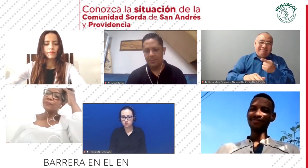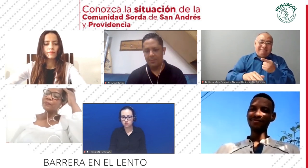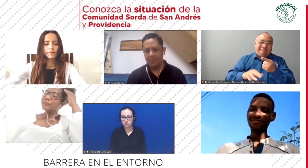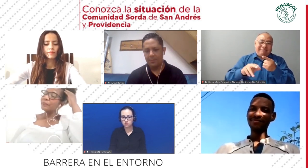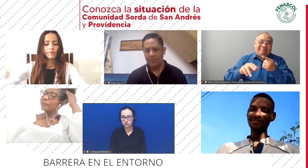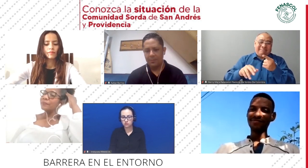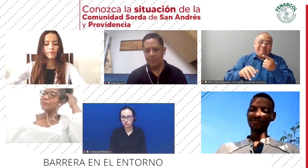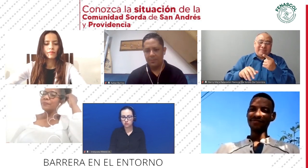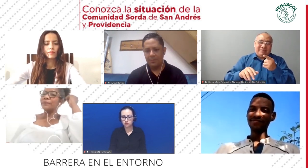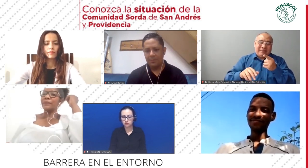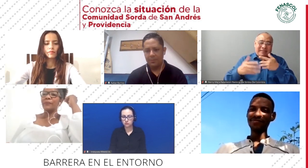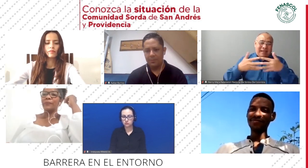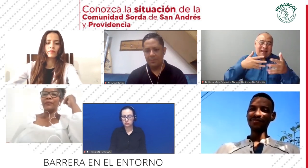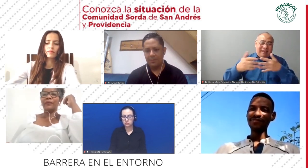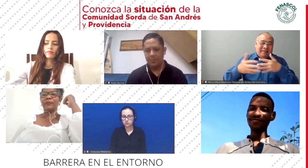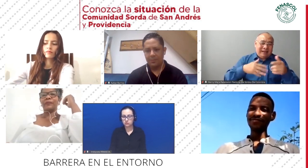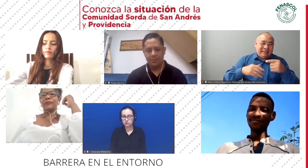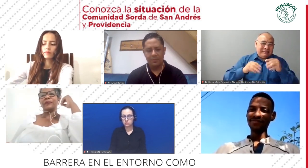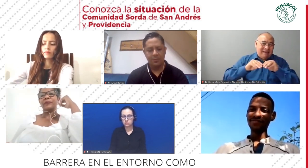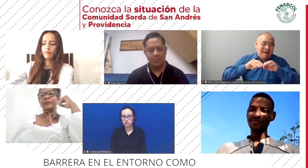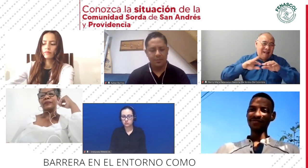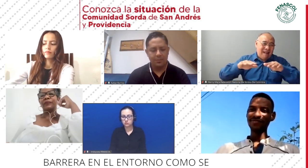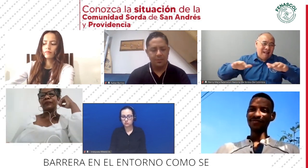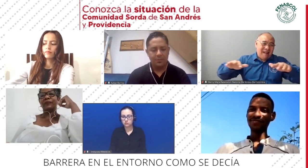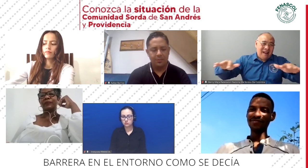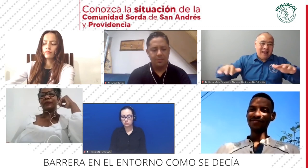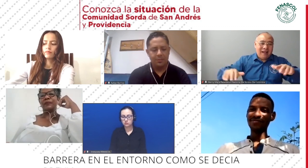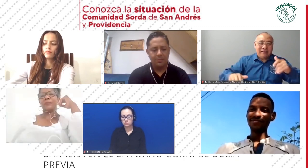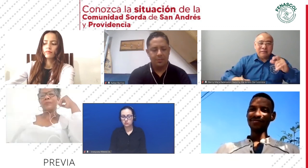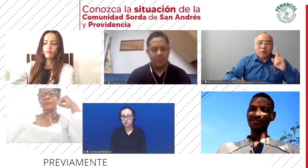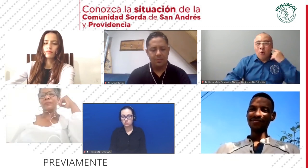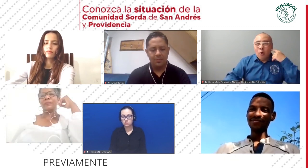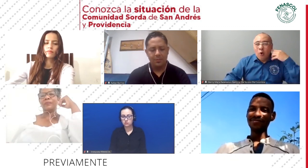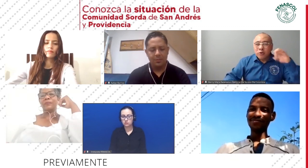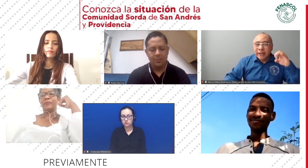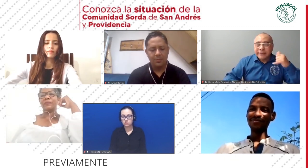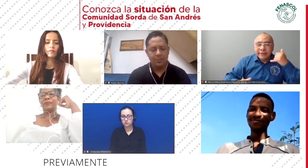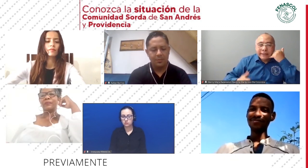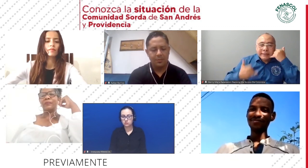entorno como se decía previamente